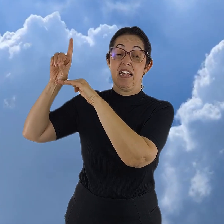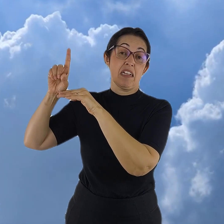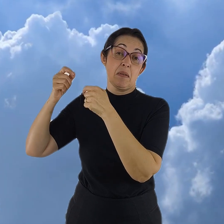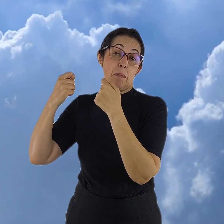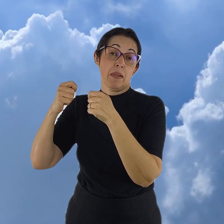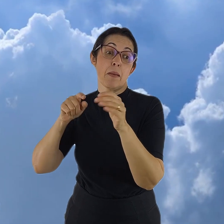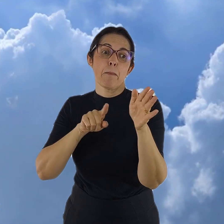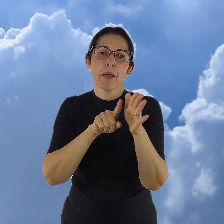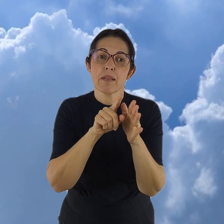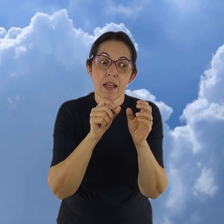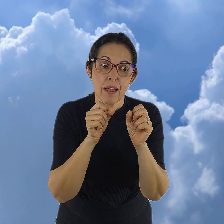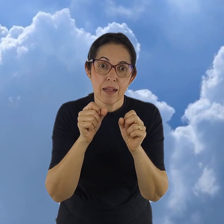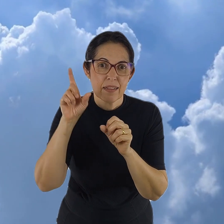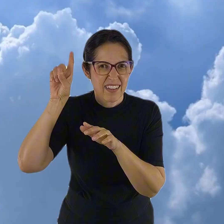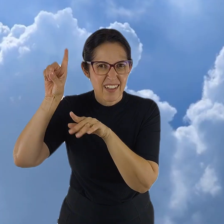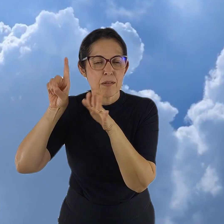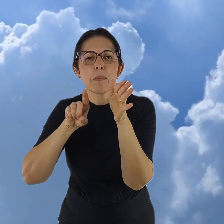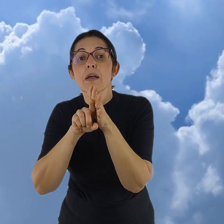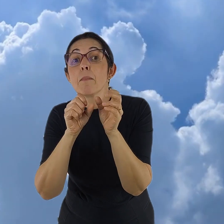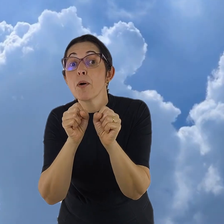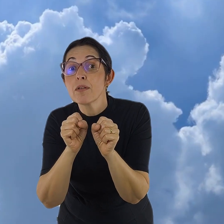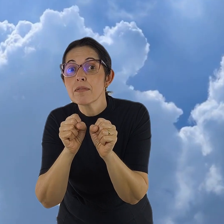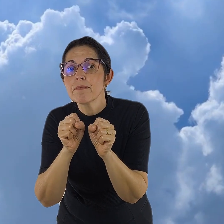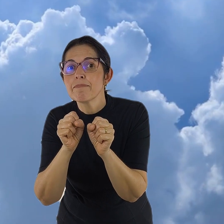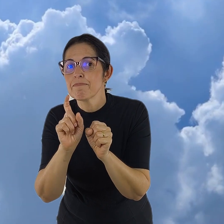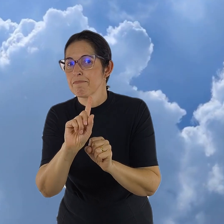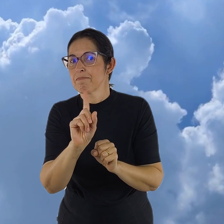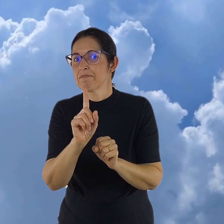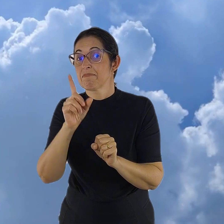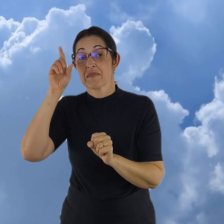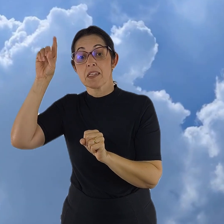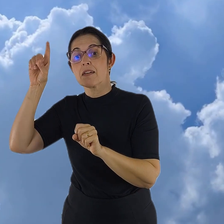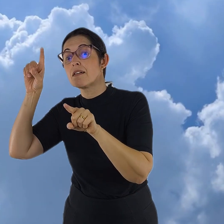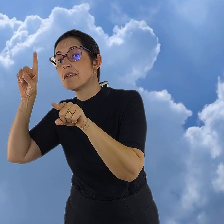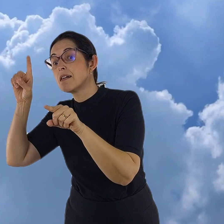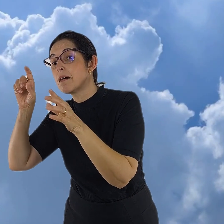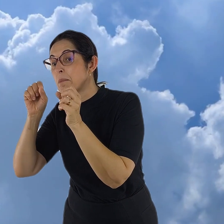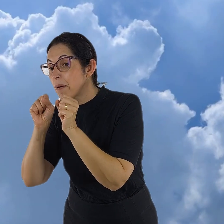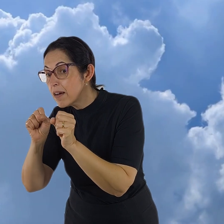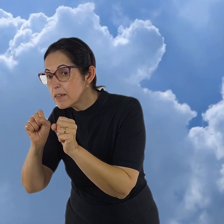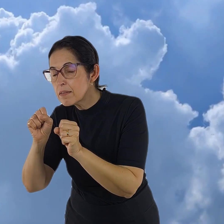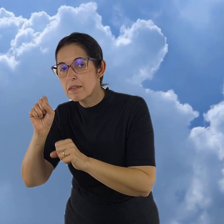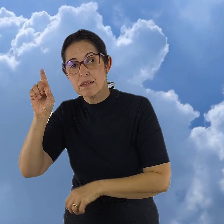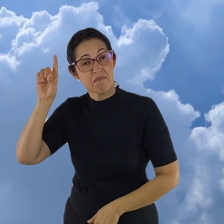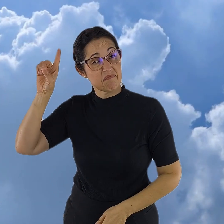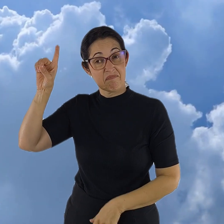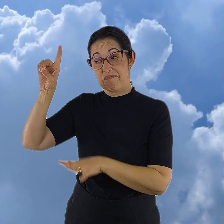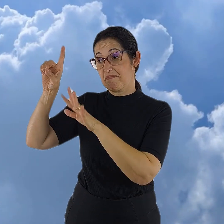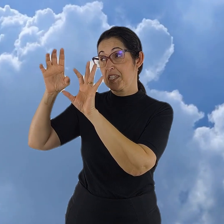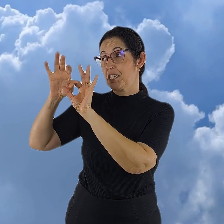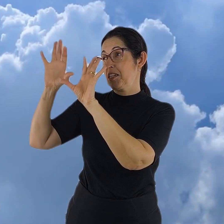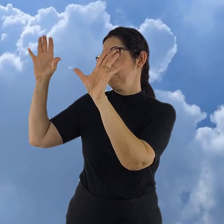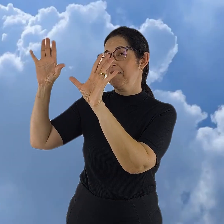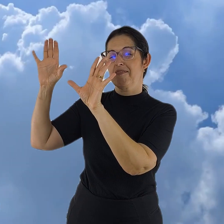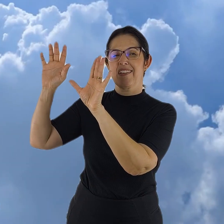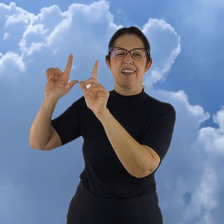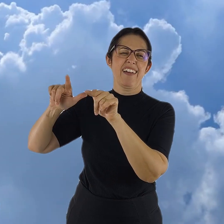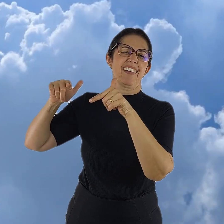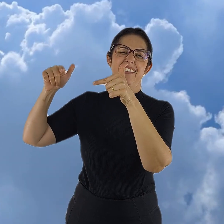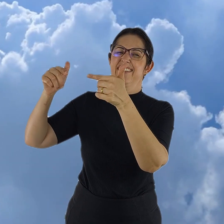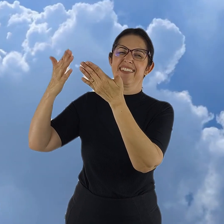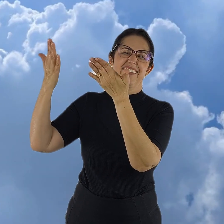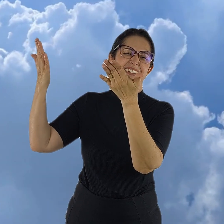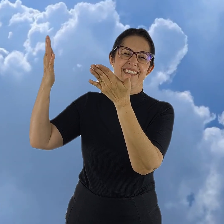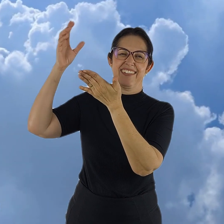Ele não tem que consultar ninguém, marcar uma reunião, pedir autorização. Deus é Deus. Ele quer, Ele faz, porque Ele é o Senhor de todas